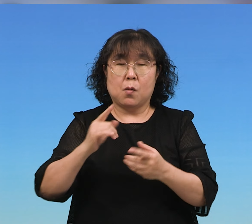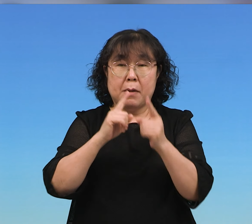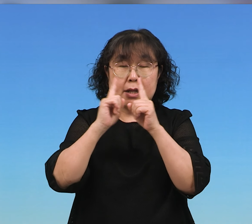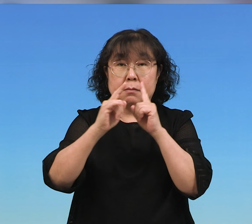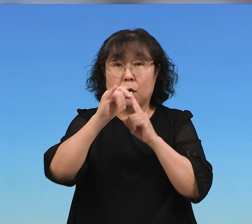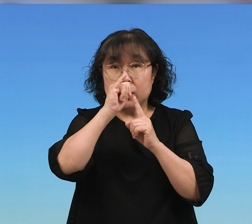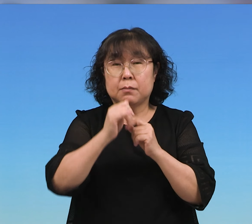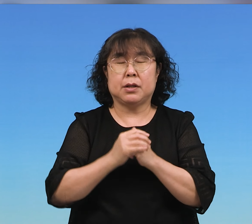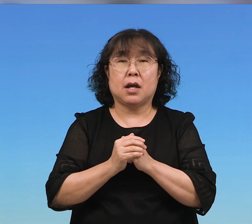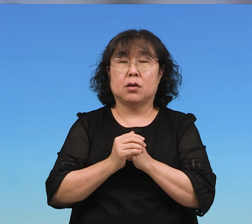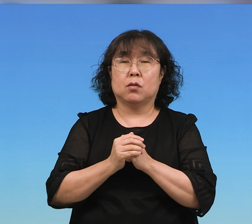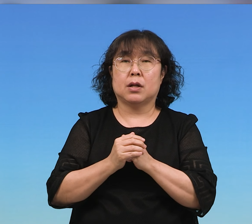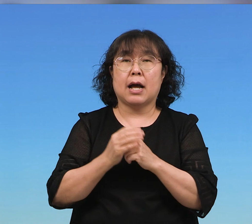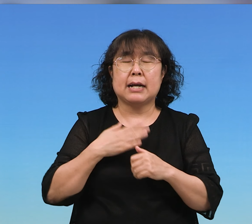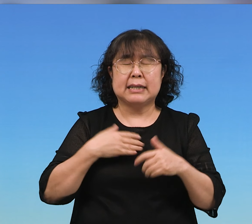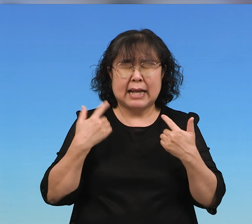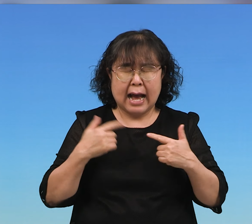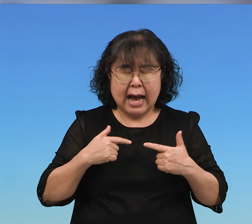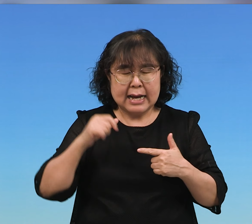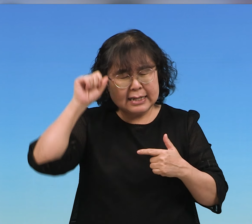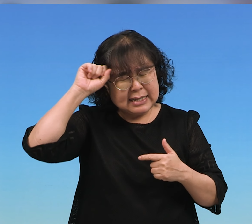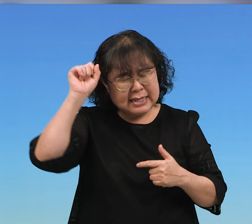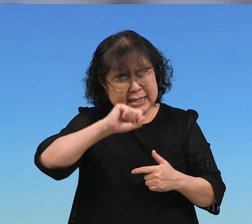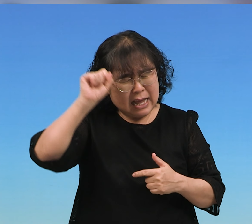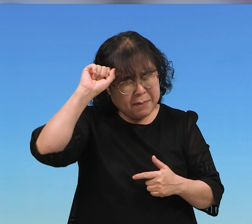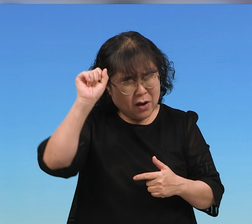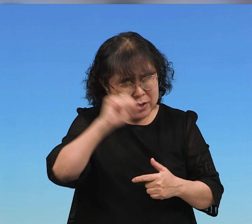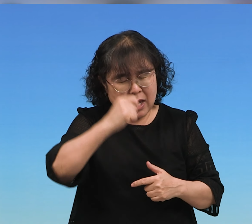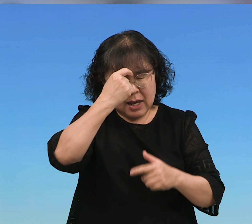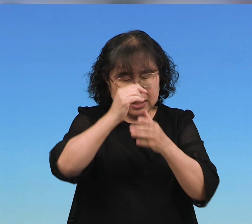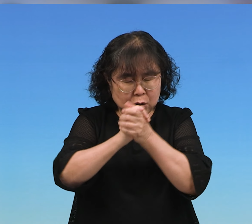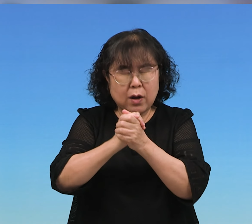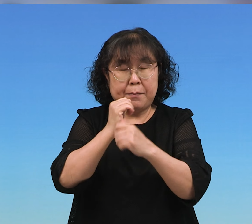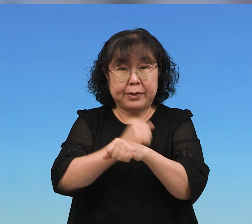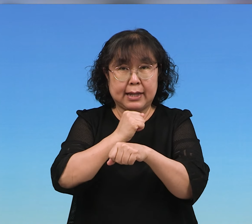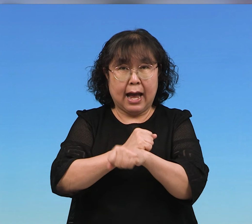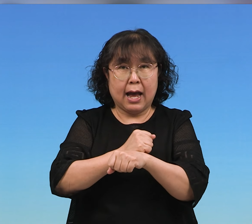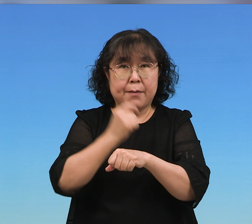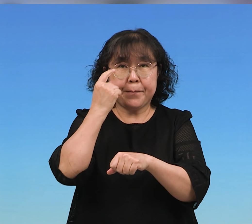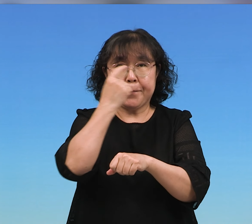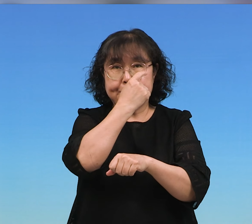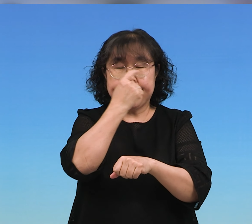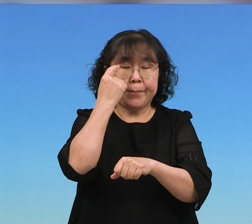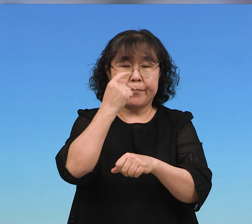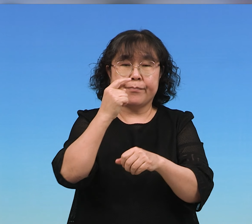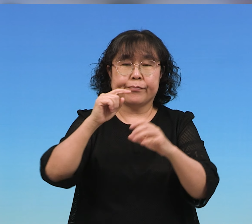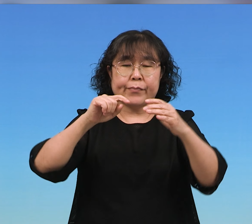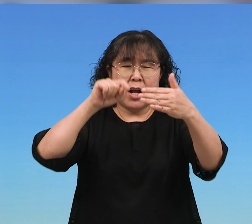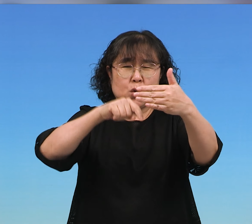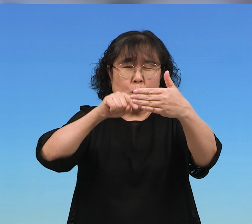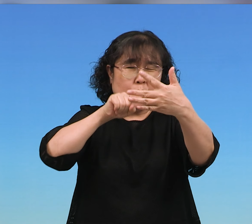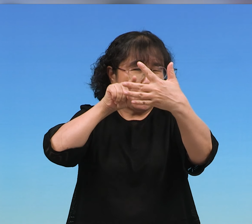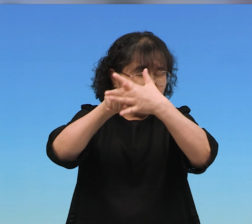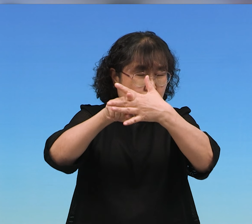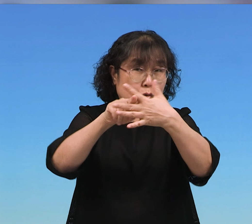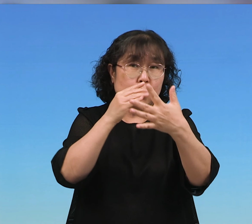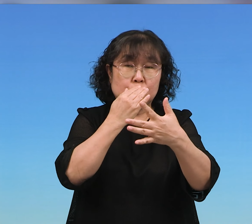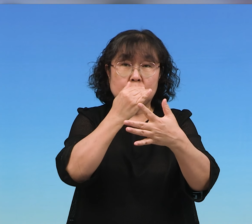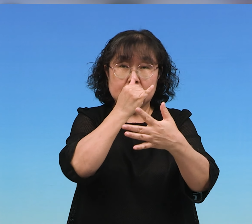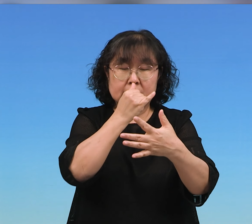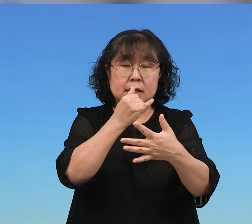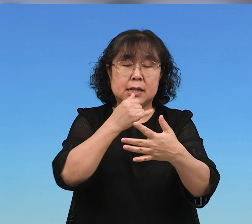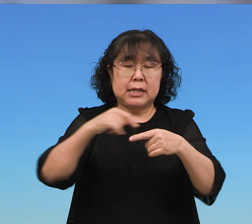지혜. 그런가 하면 저는 하나님께 새벽마다 구합니다. 안목을 가진 지도자 되게 해주시기 원합니다. 제가